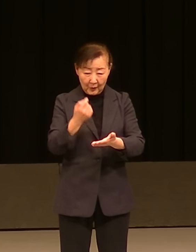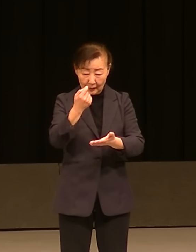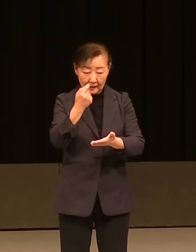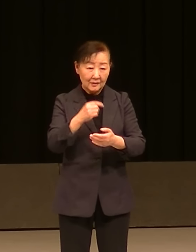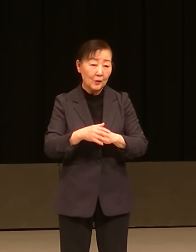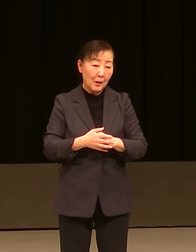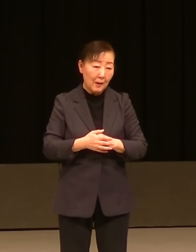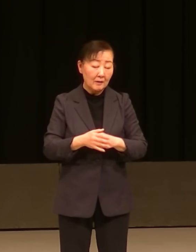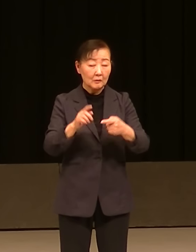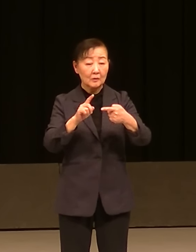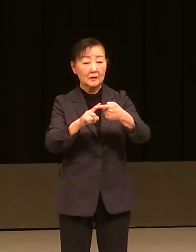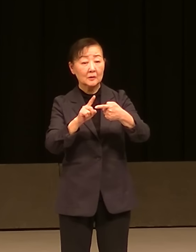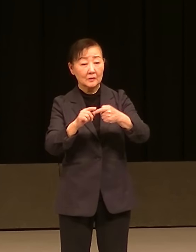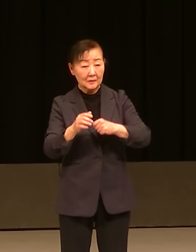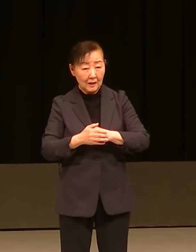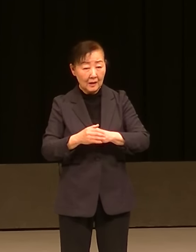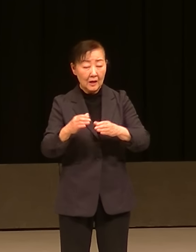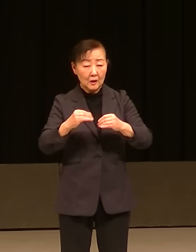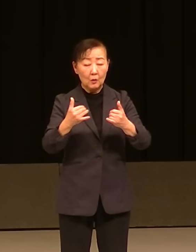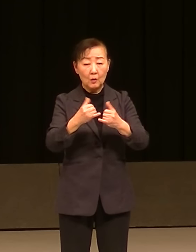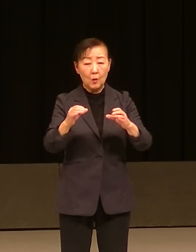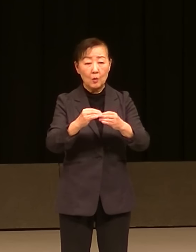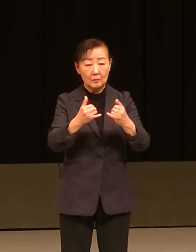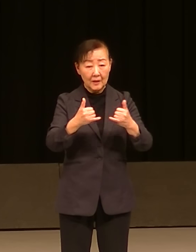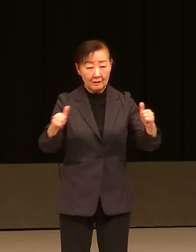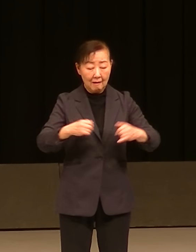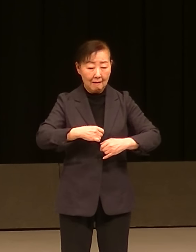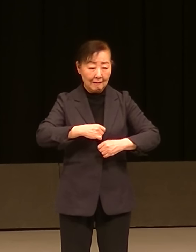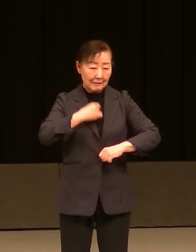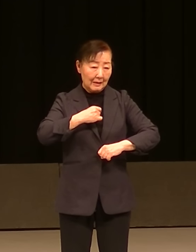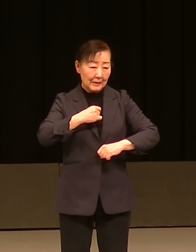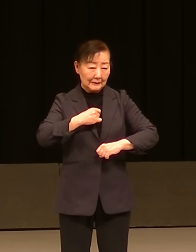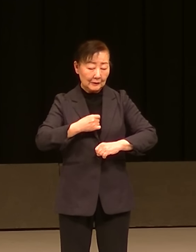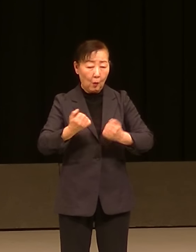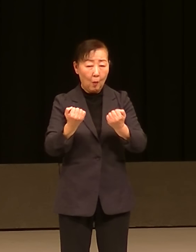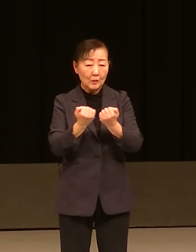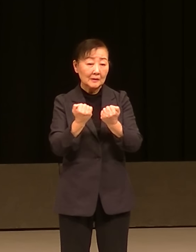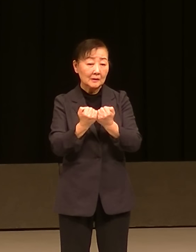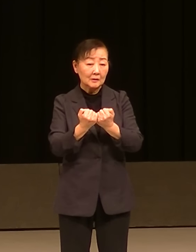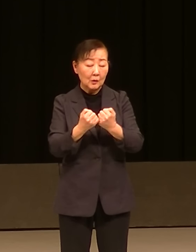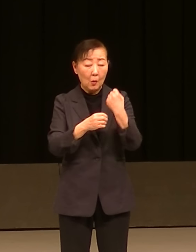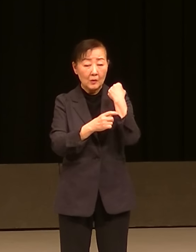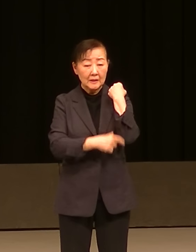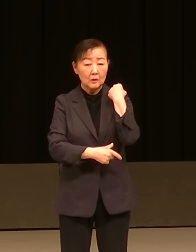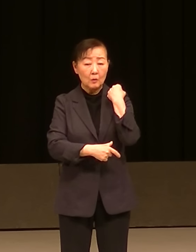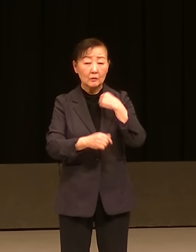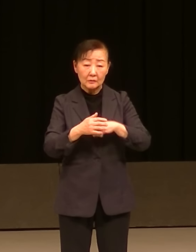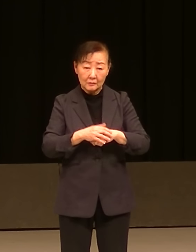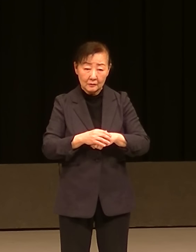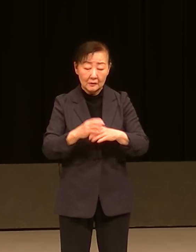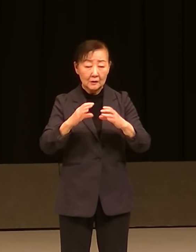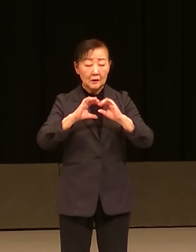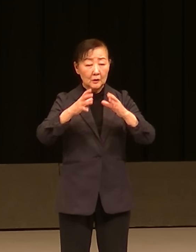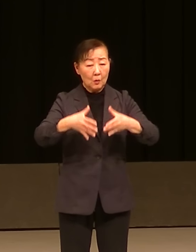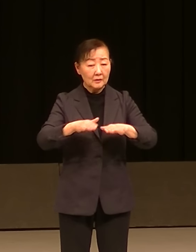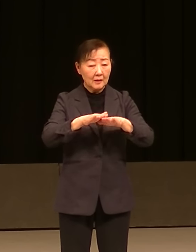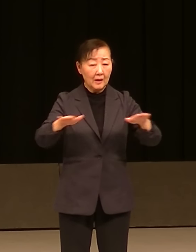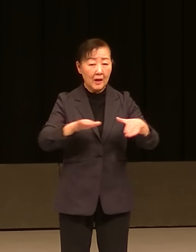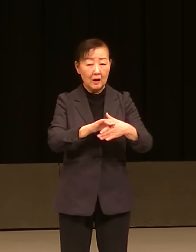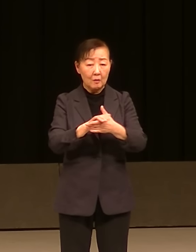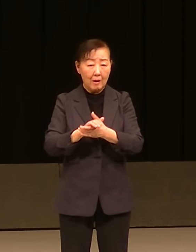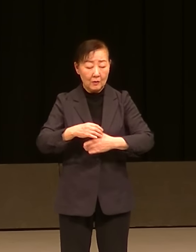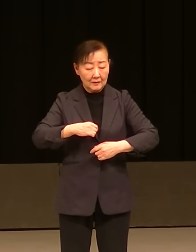その1として、日本国民は正義と秩序を基調とする、国際平和を